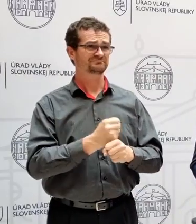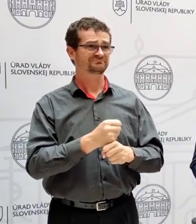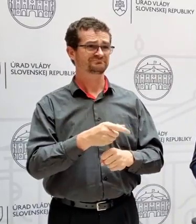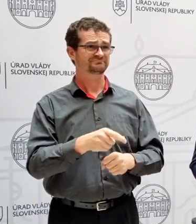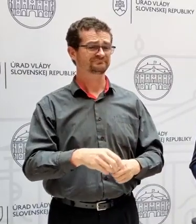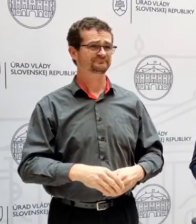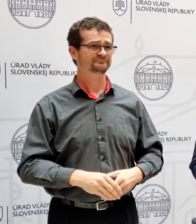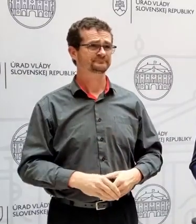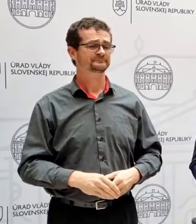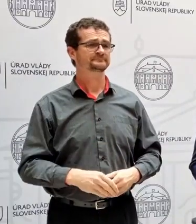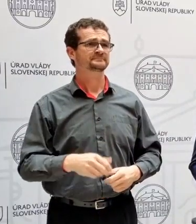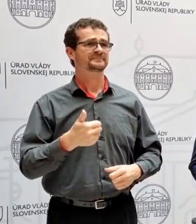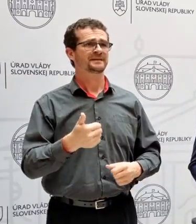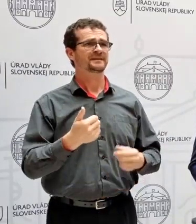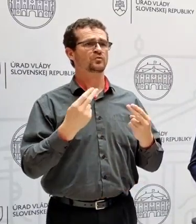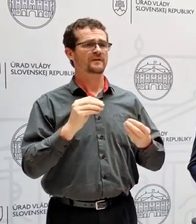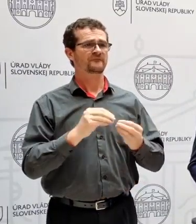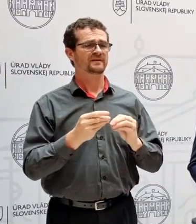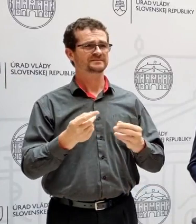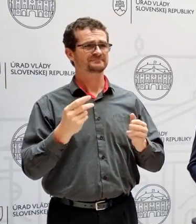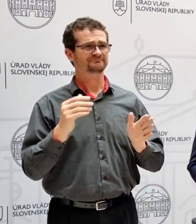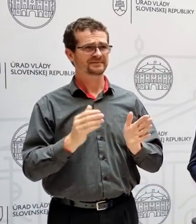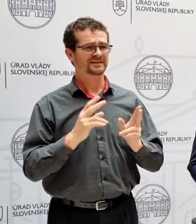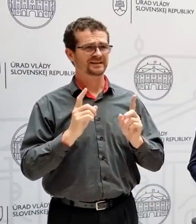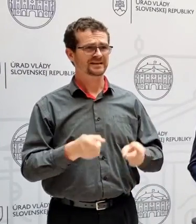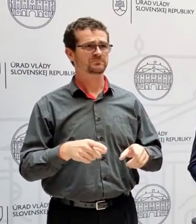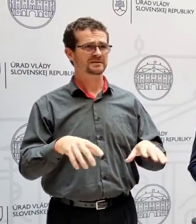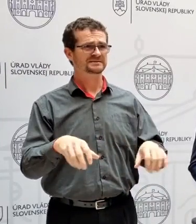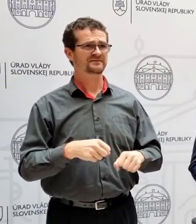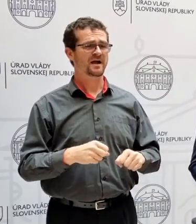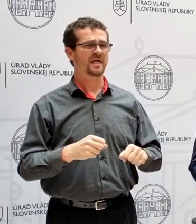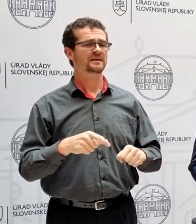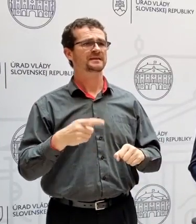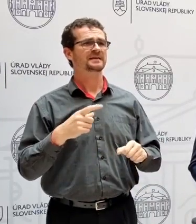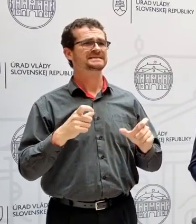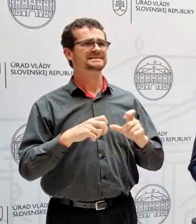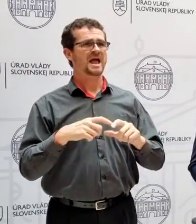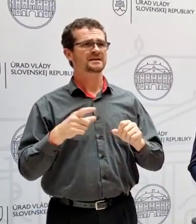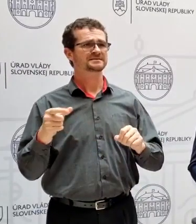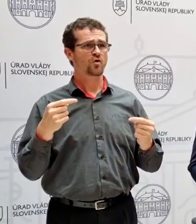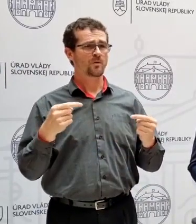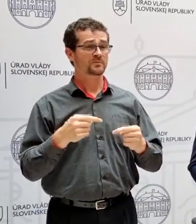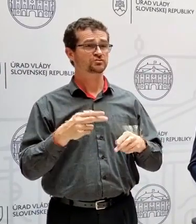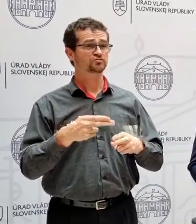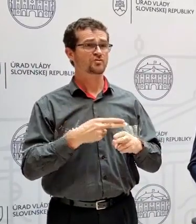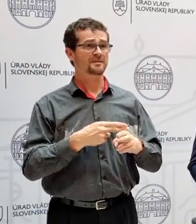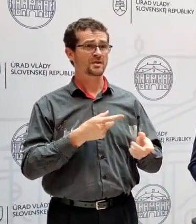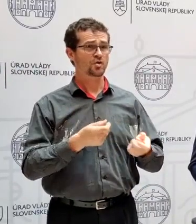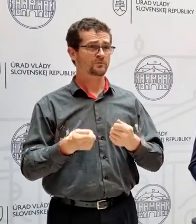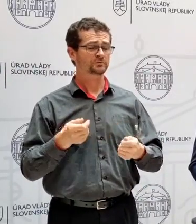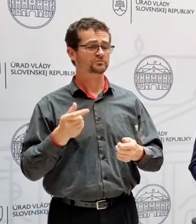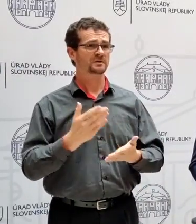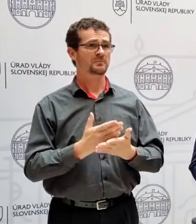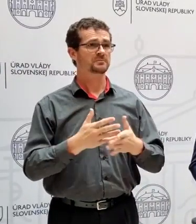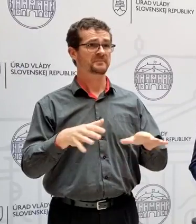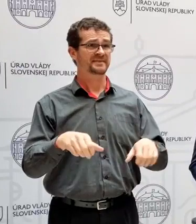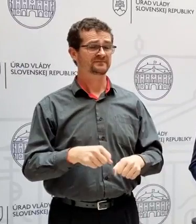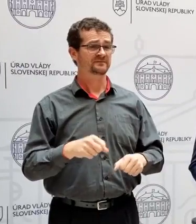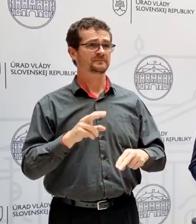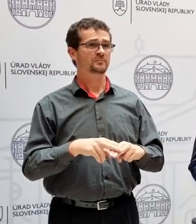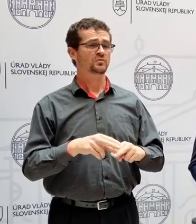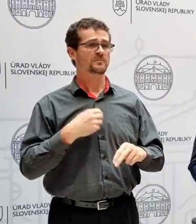môžem, jednou z kľúčových vecí, ktorú budete potrebovať schváliť už zo Saskou opozícii, bude štátny rozpočet. Tu naražame na to, že ak by sme ho neschválili,